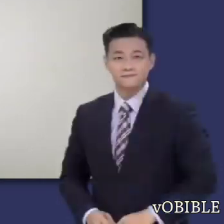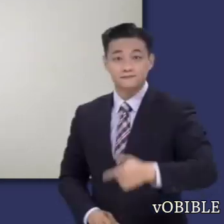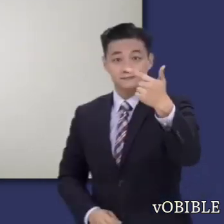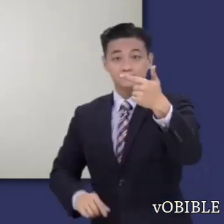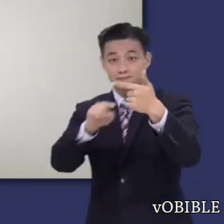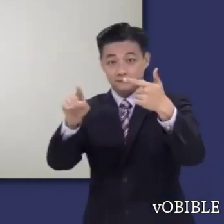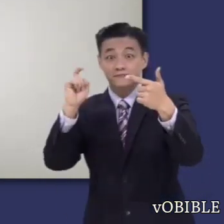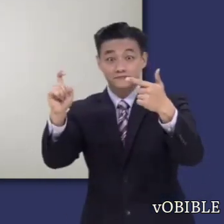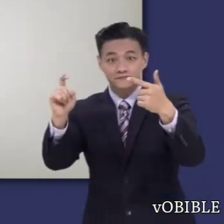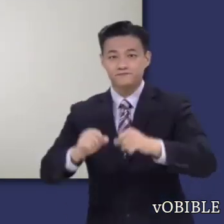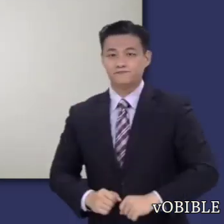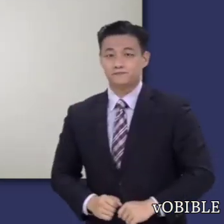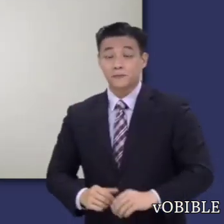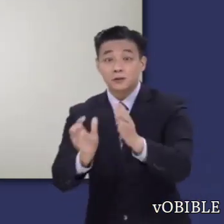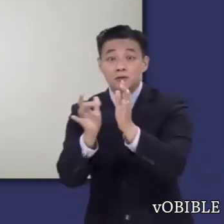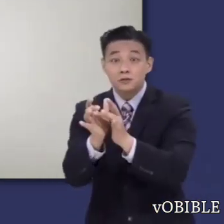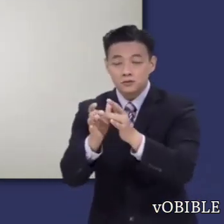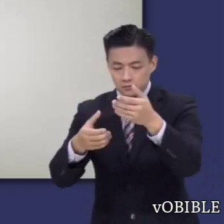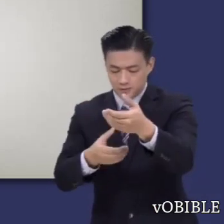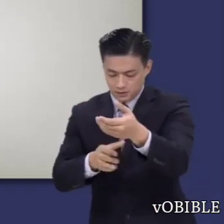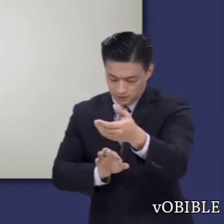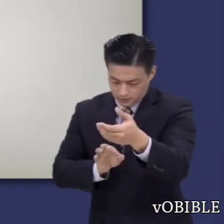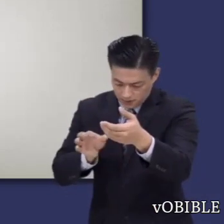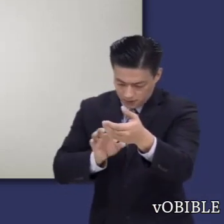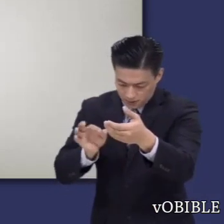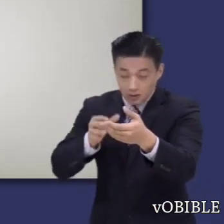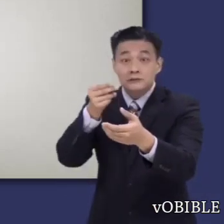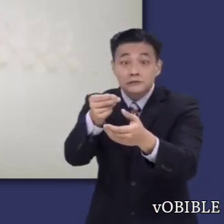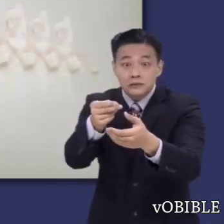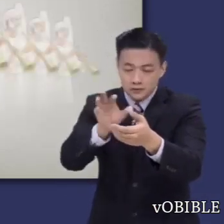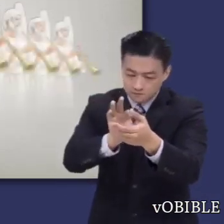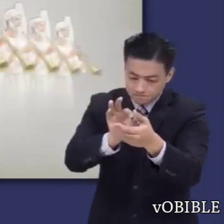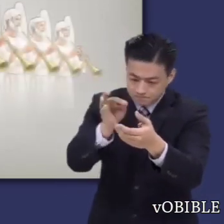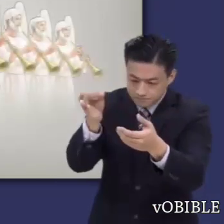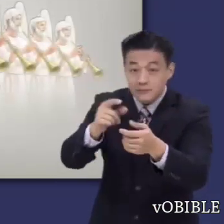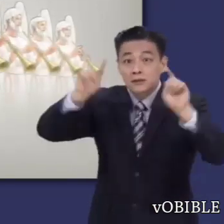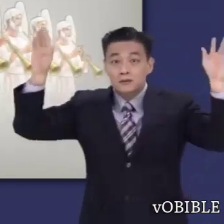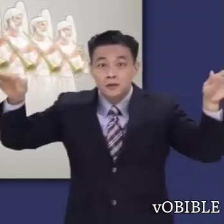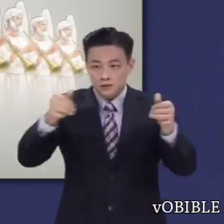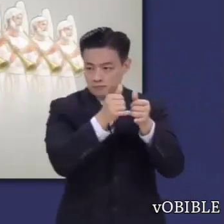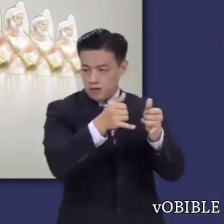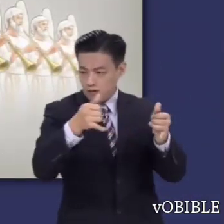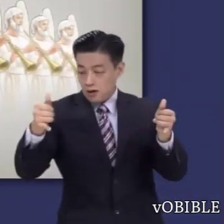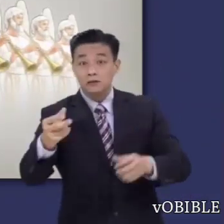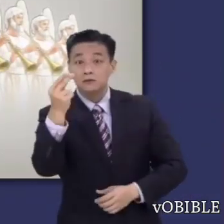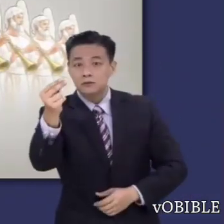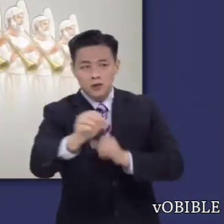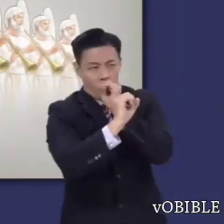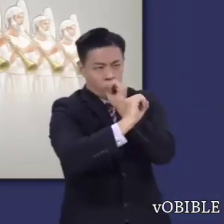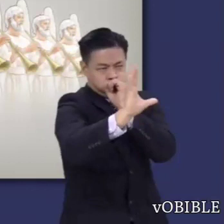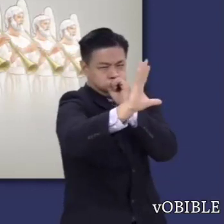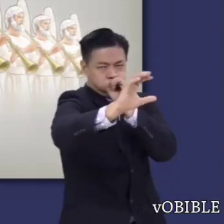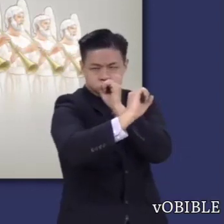第八和九章，绵羊羔揭开第七个印，约翰看到七个天使拿着七只